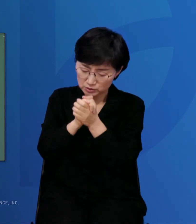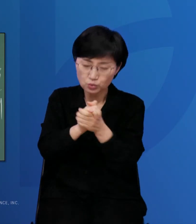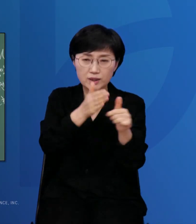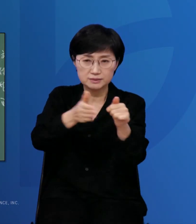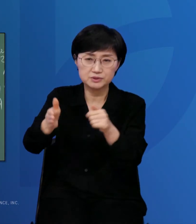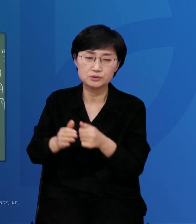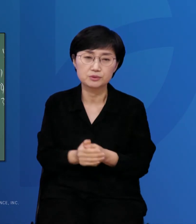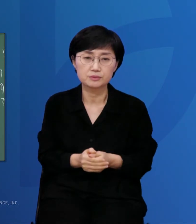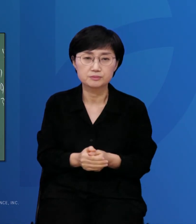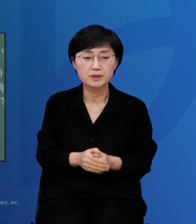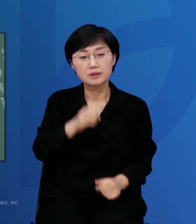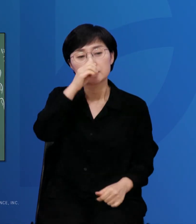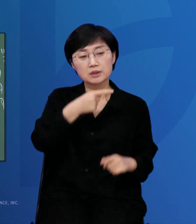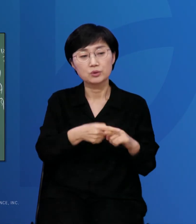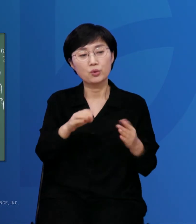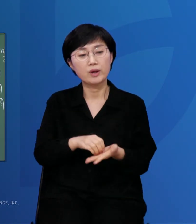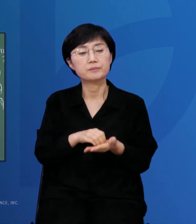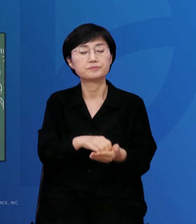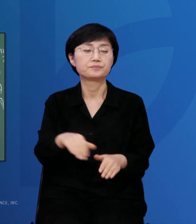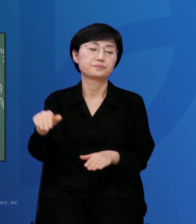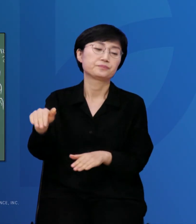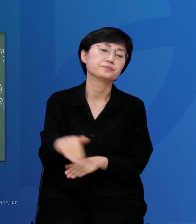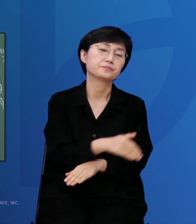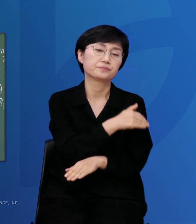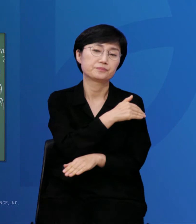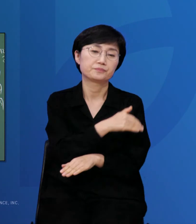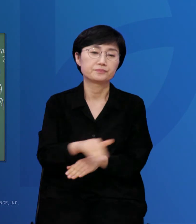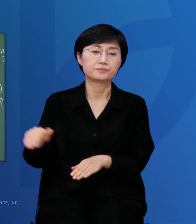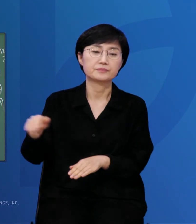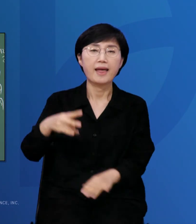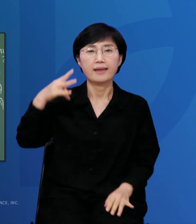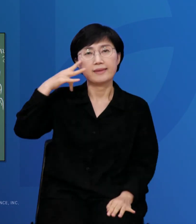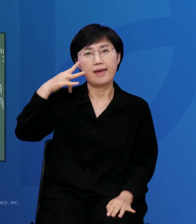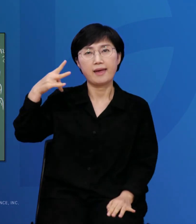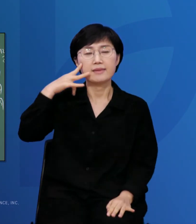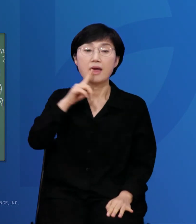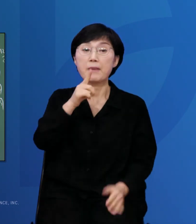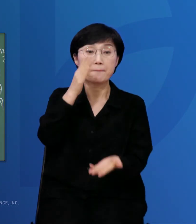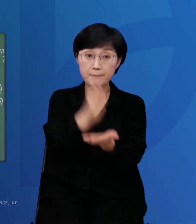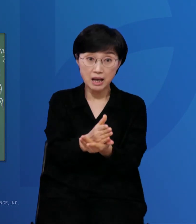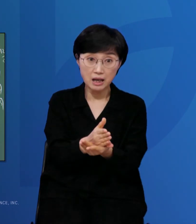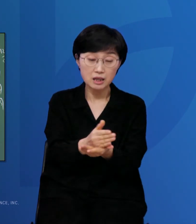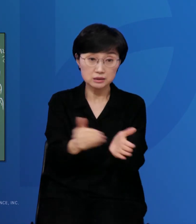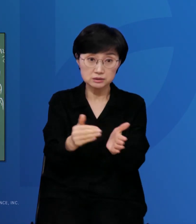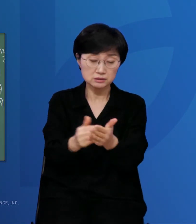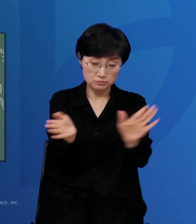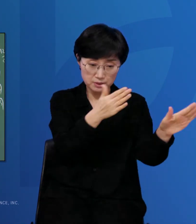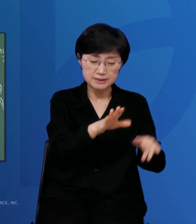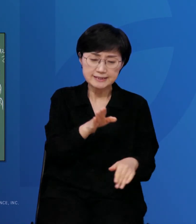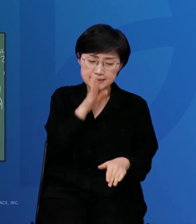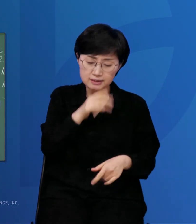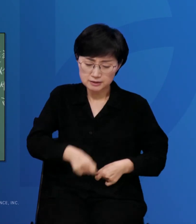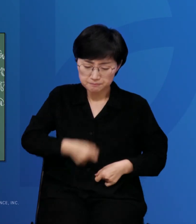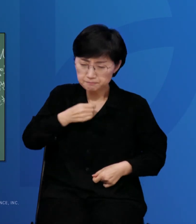现在我们真的得蒙受应允才行。 그냥 왔다 갔다 그냥 말만 할 게 아니고 진짜 응답받아서 여러분이 세상 살려야 되는 거죠.